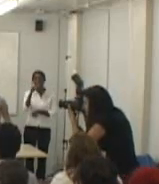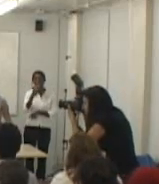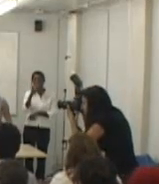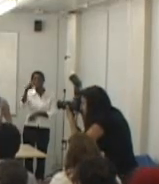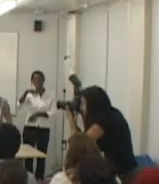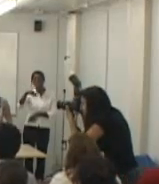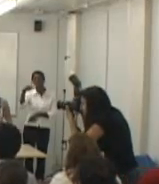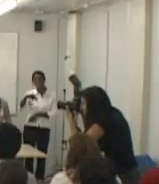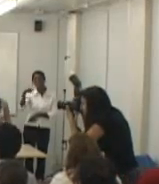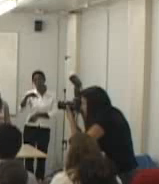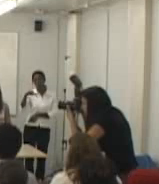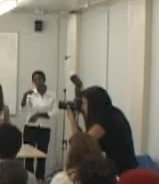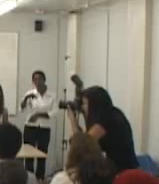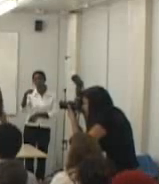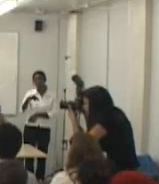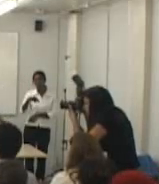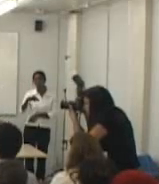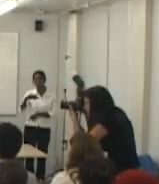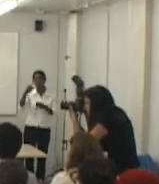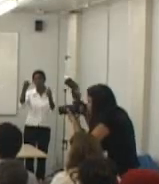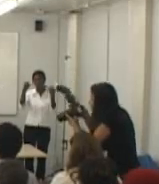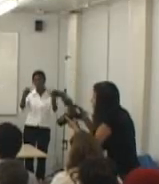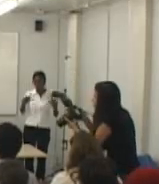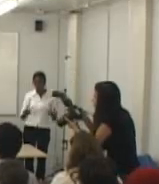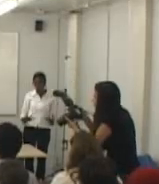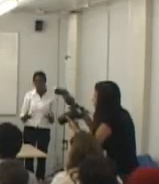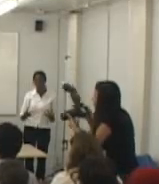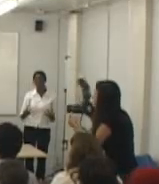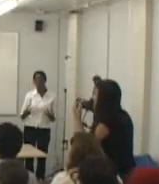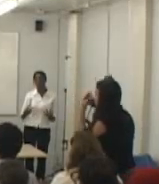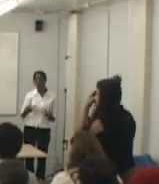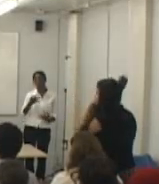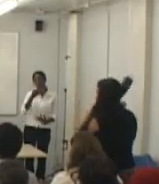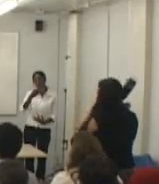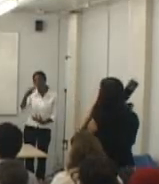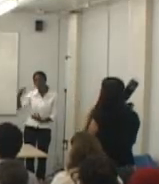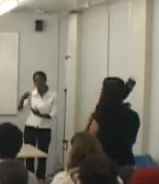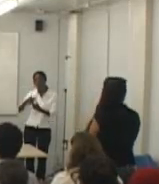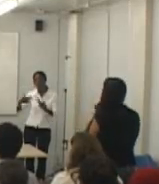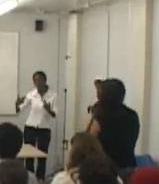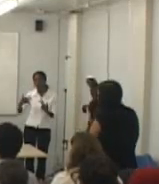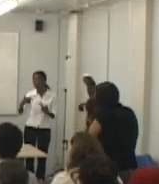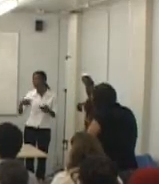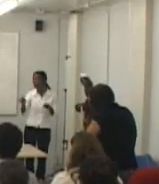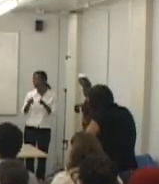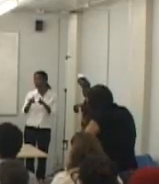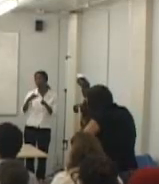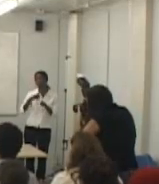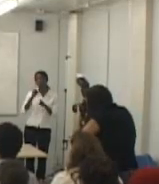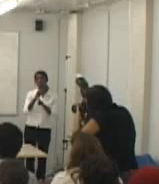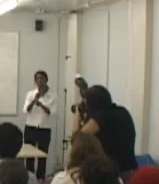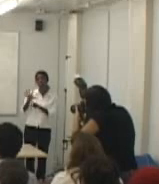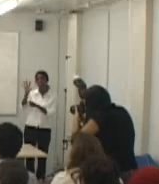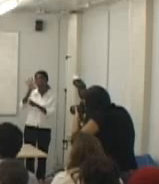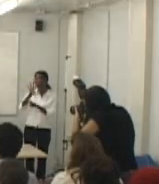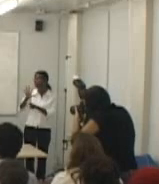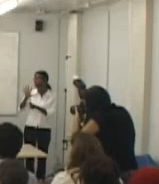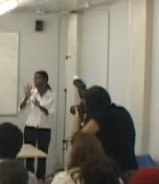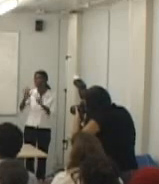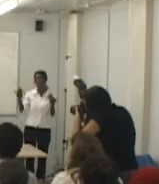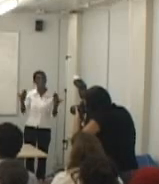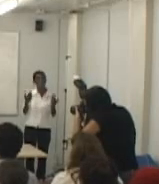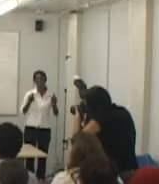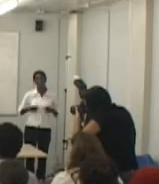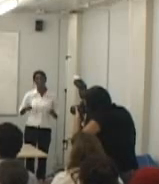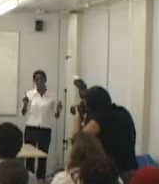fazer uso tá da palavra e ou até utilização de de data show que acho que não não vai ser o caso aqui hoje acho que não